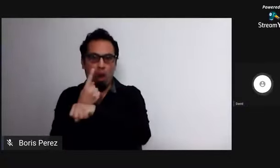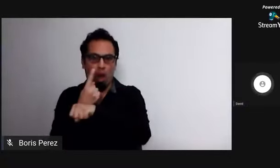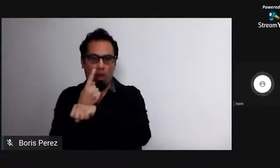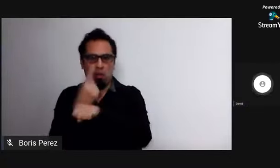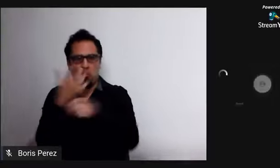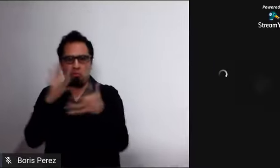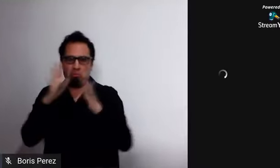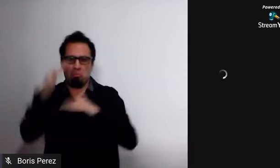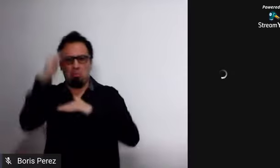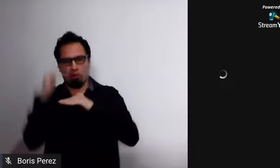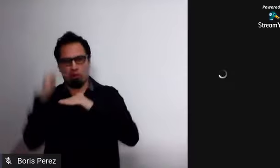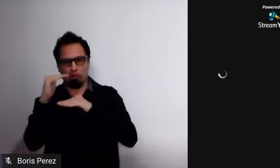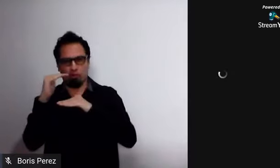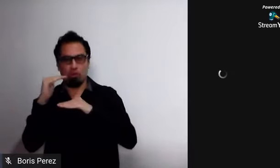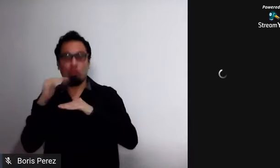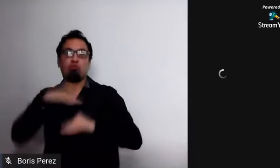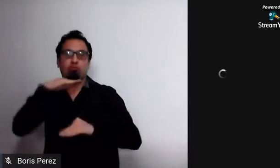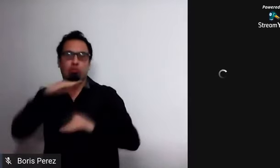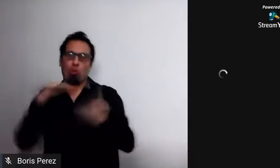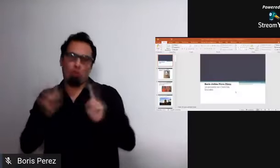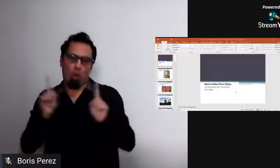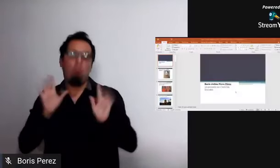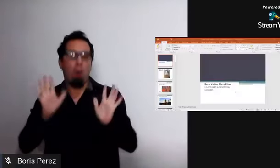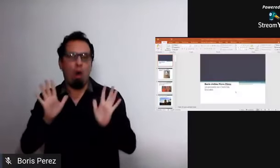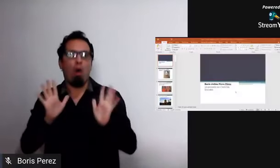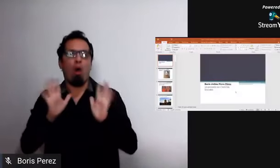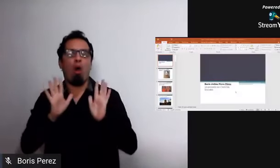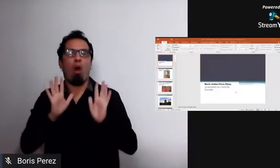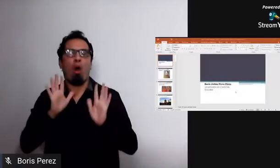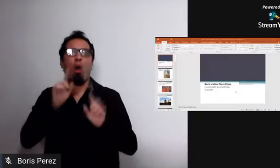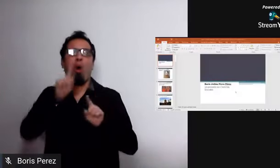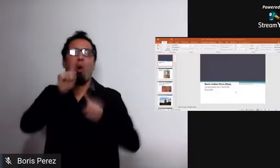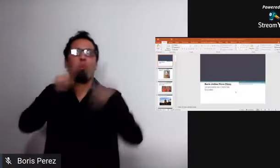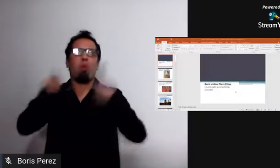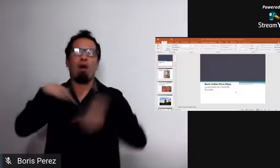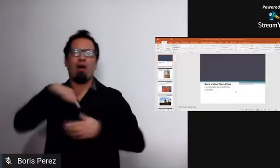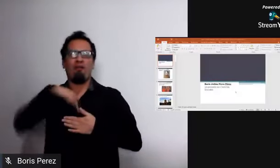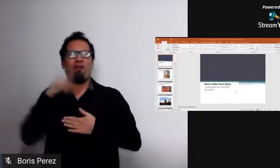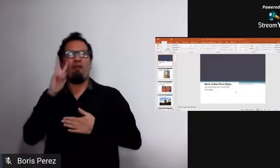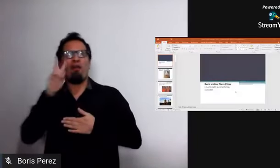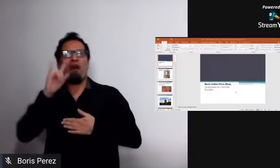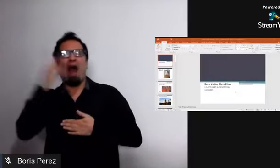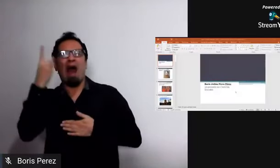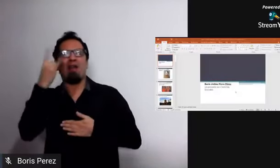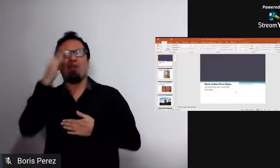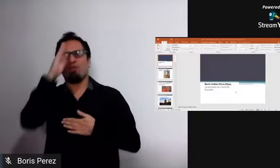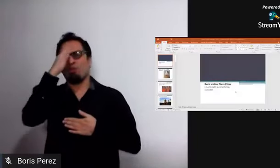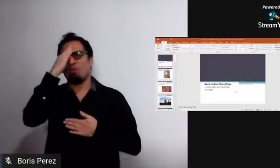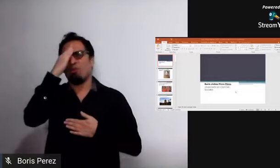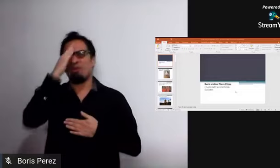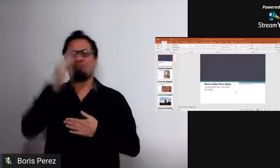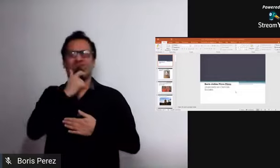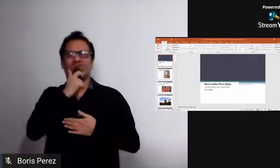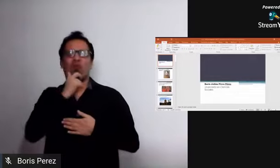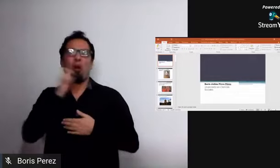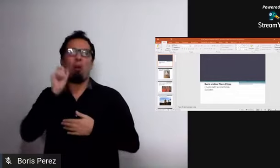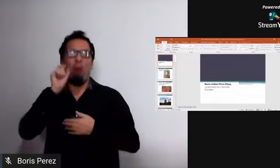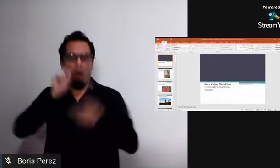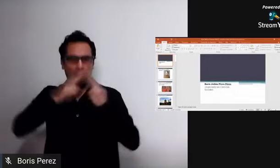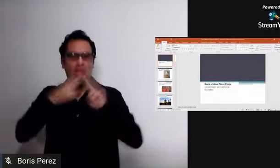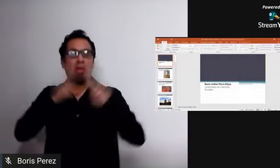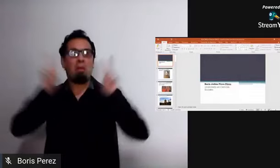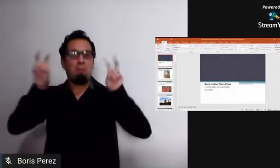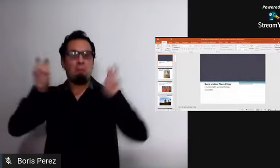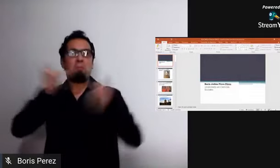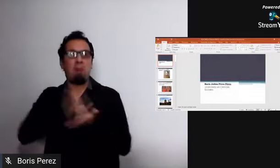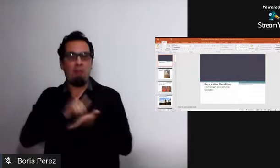el WhatsApp. En este momento David va a apagar la pantalla para que ustedes puedan ver la presentación y puedan verme